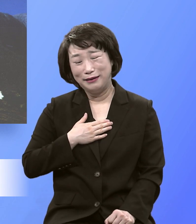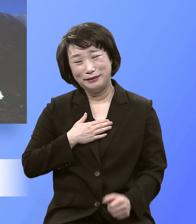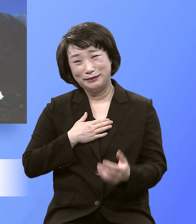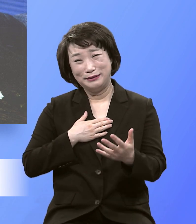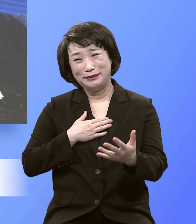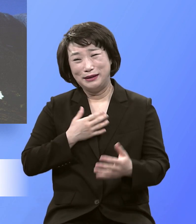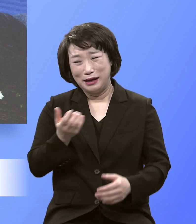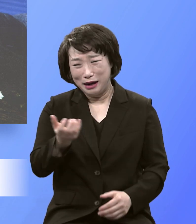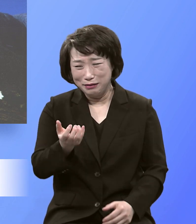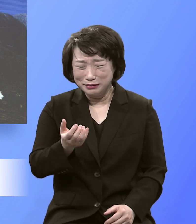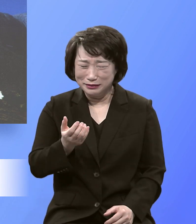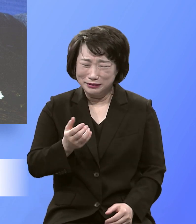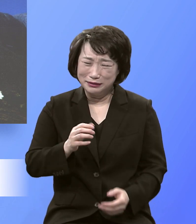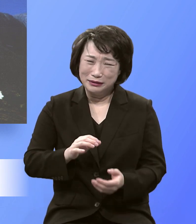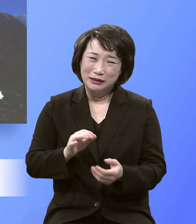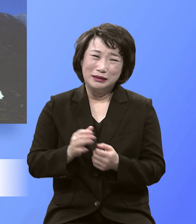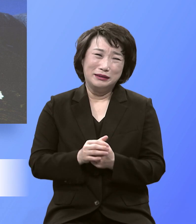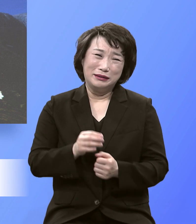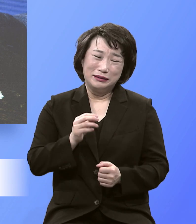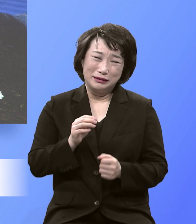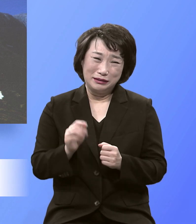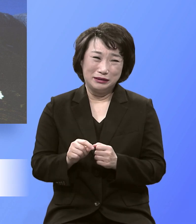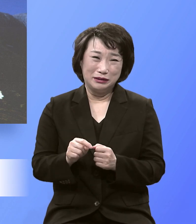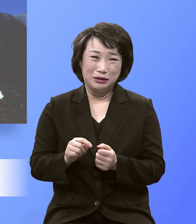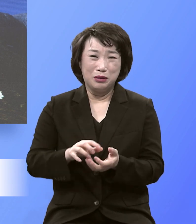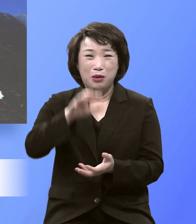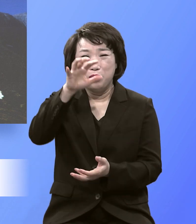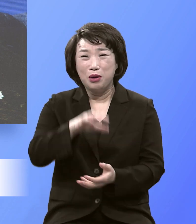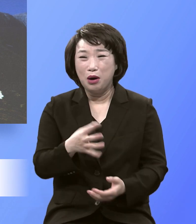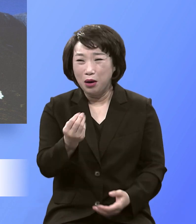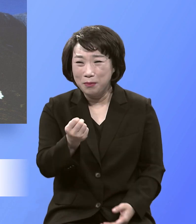얼마나 고통스럽던 소리도 안 나와.